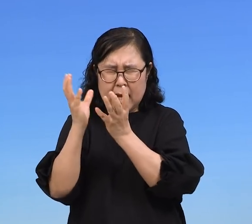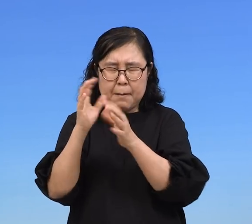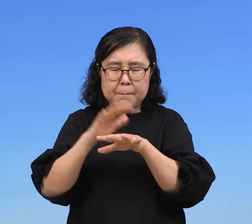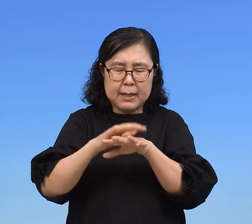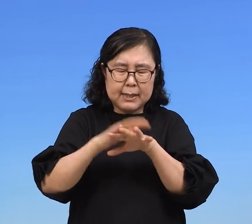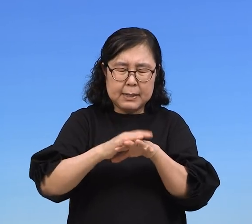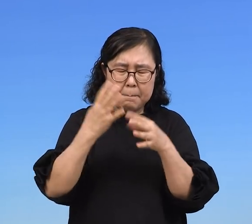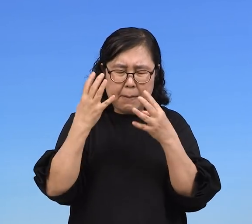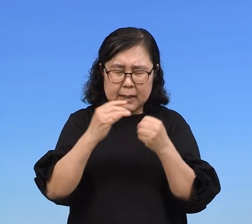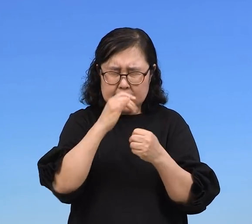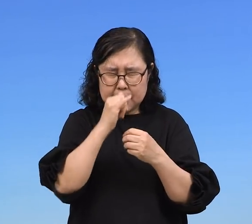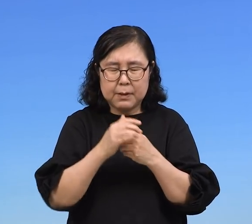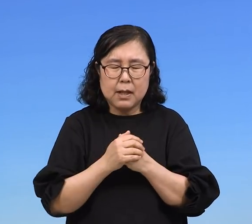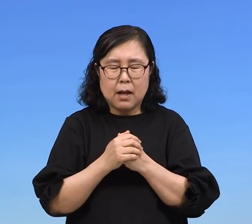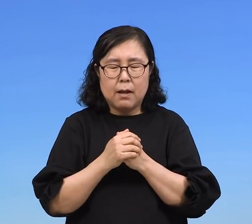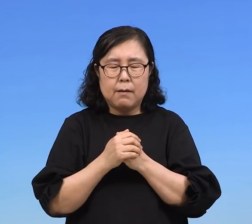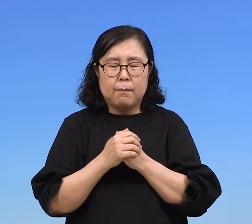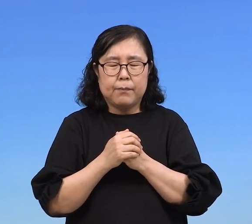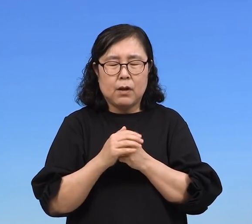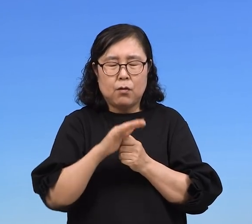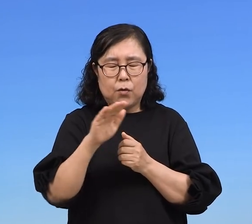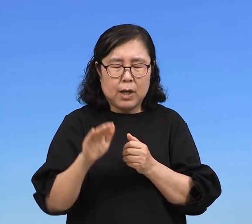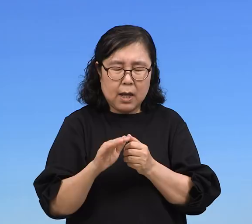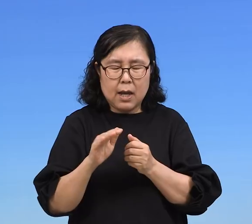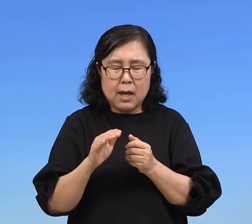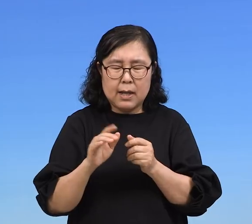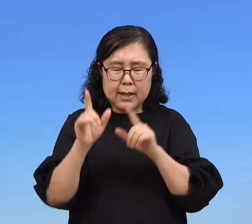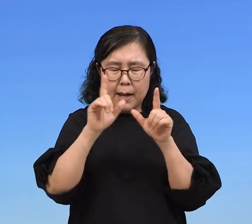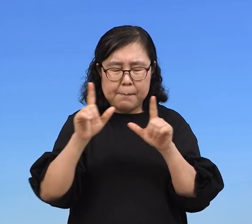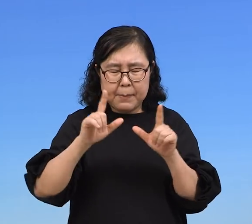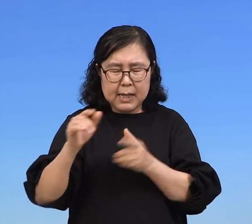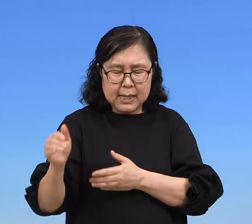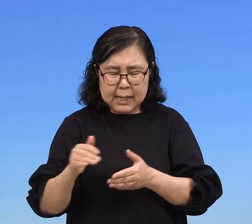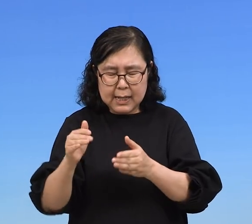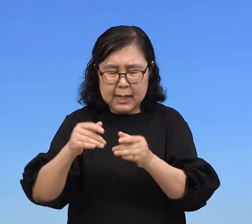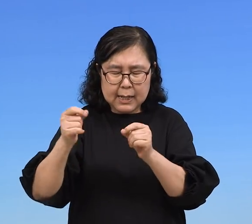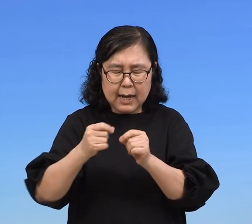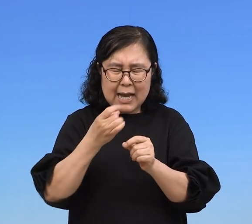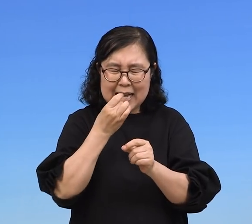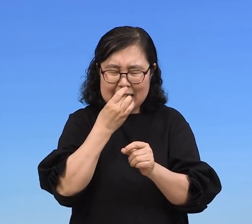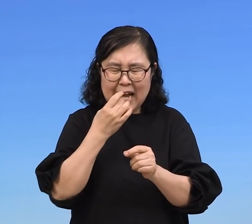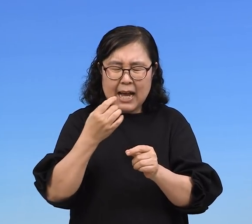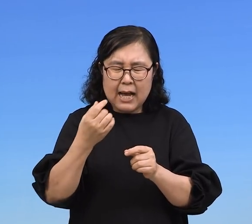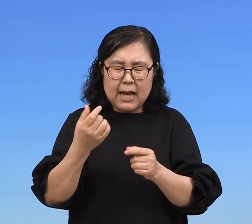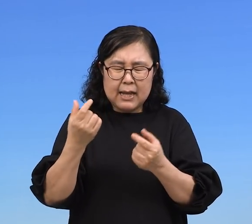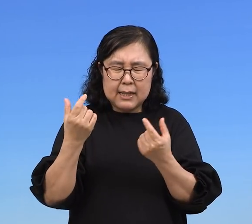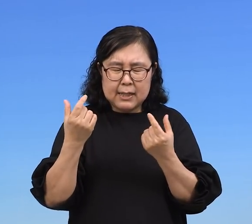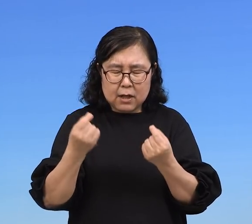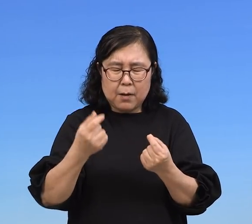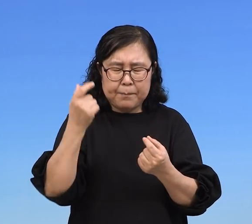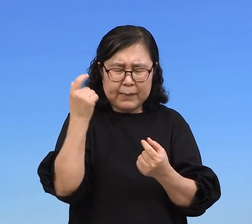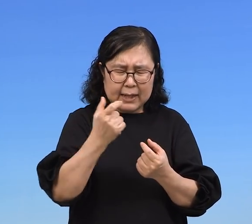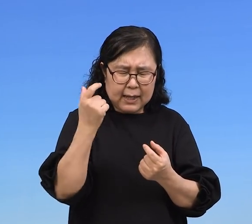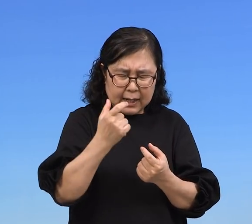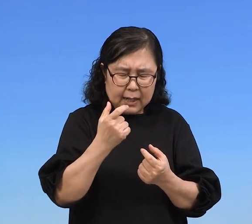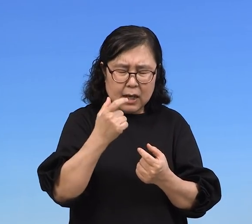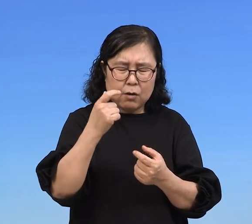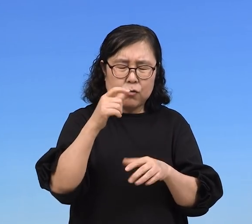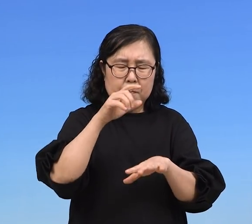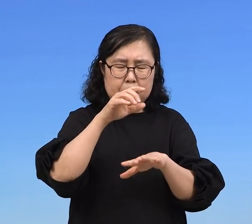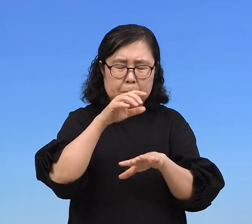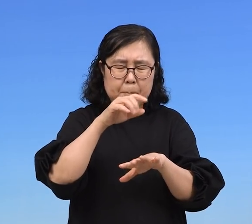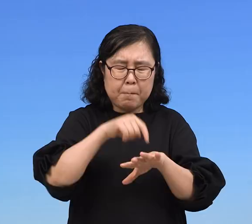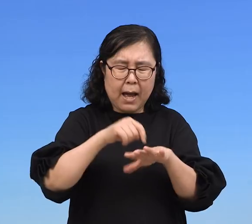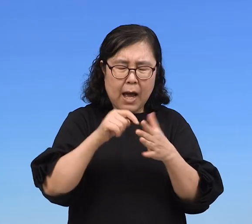너무나 많습니다. 하나님, 우리 인생 길가에 던져진 씨앗처럼 그렇게 요동하지 않는 신실함 딱딱하게 굳어져 있는